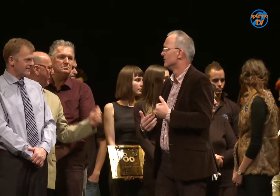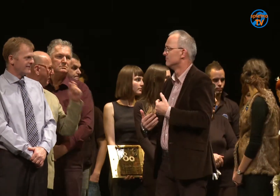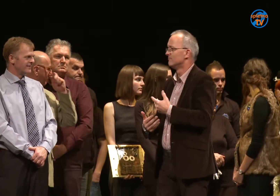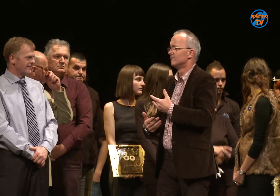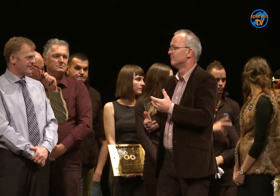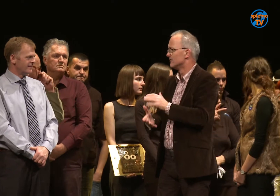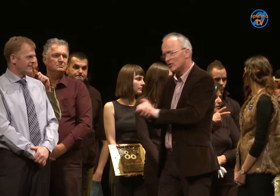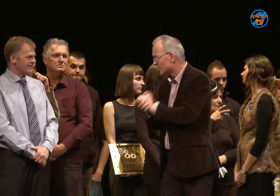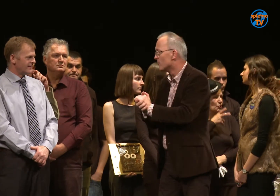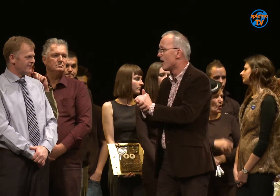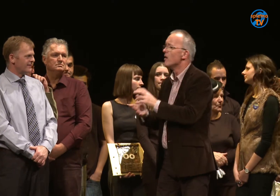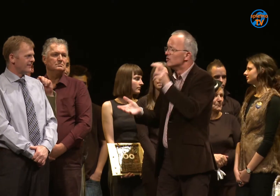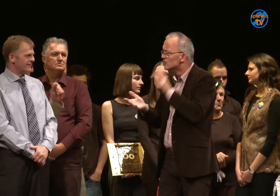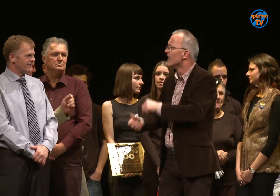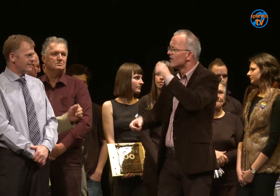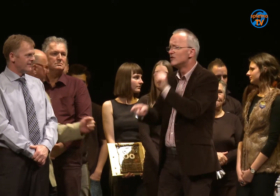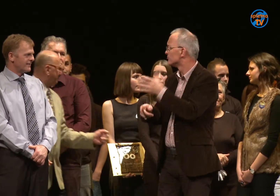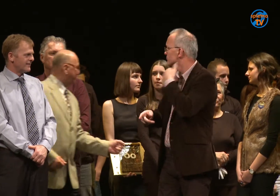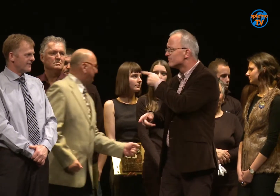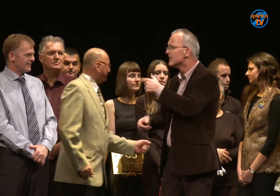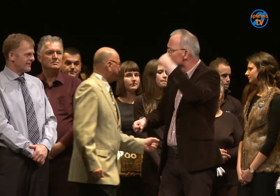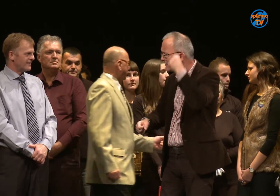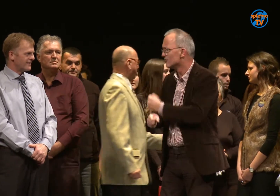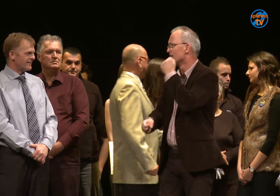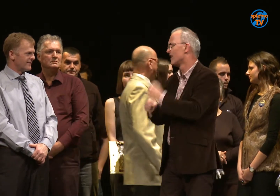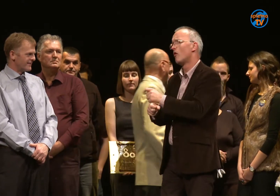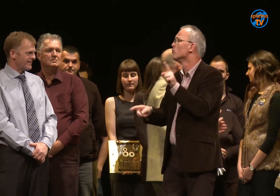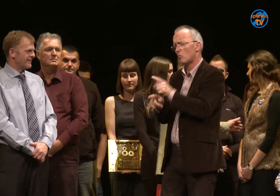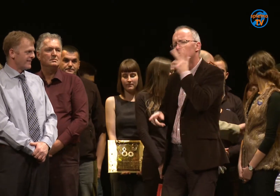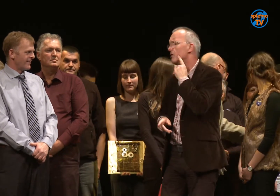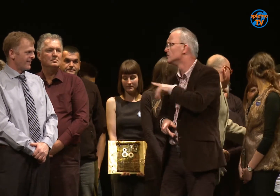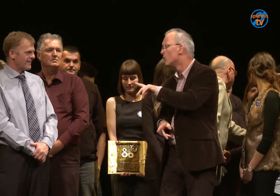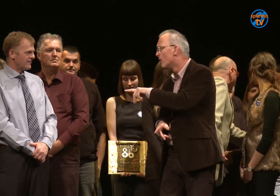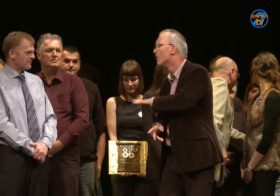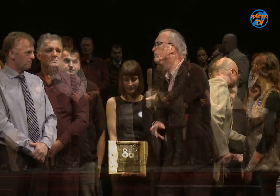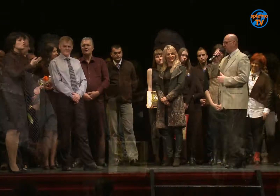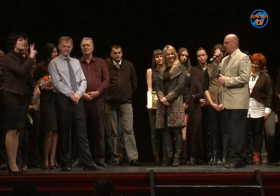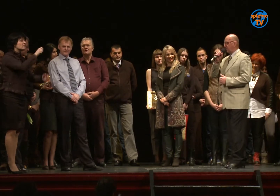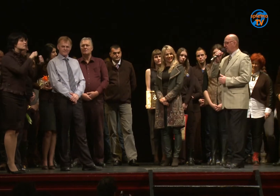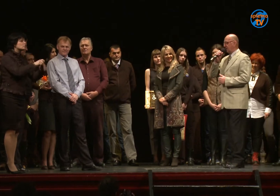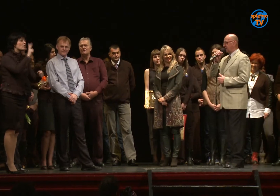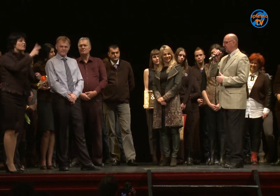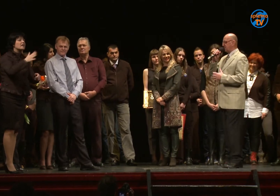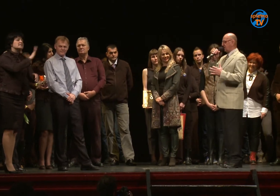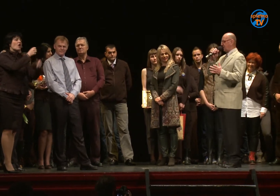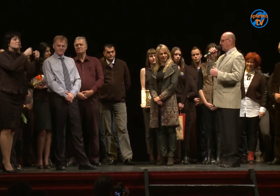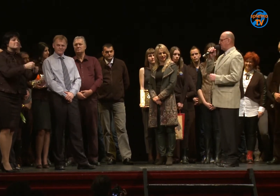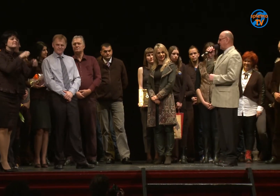Resnične iskrene čestitke tudi z naše strani, pa še naprej, tako kot so rekli, še naprej. Super je 15, ker so se nekako s